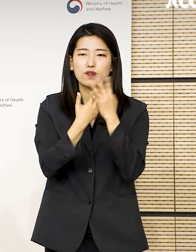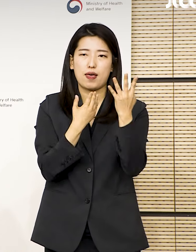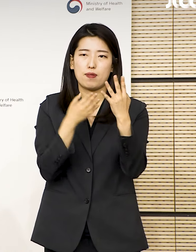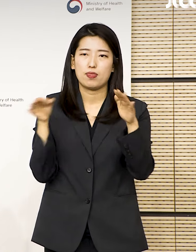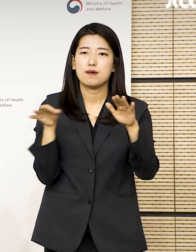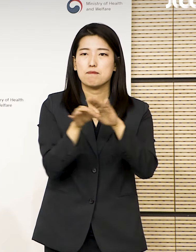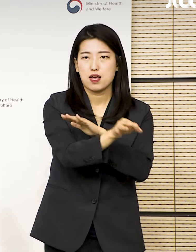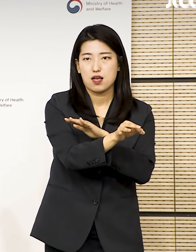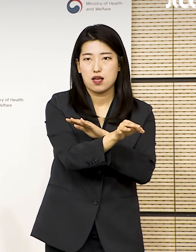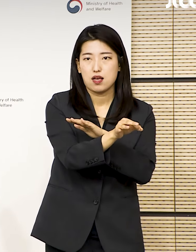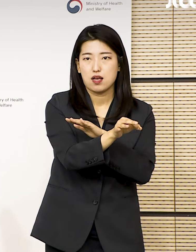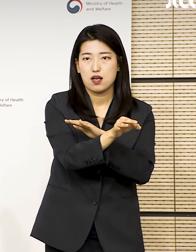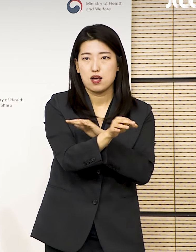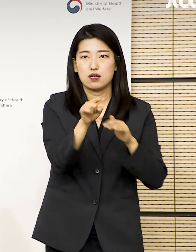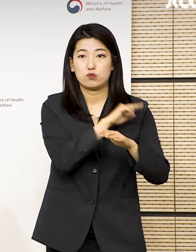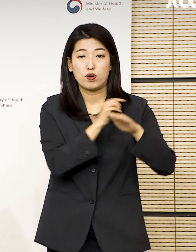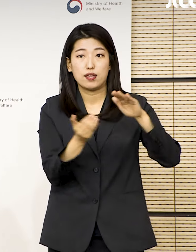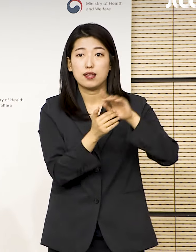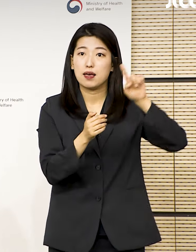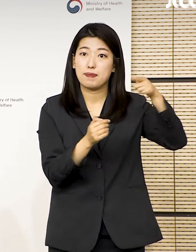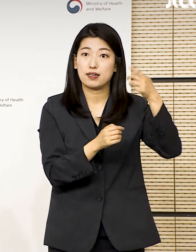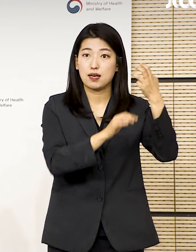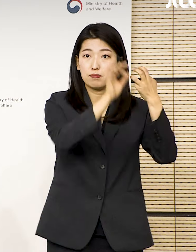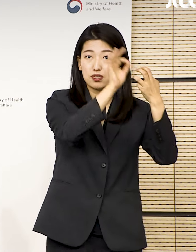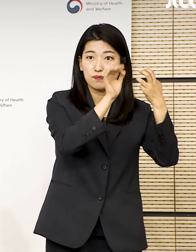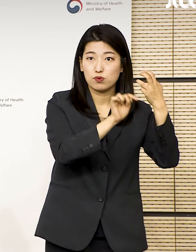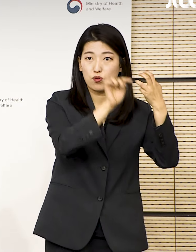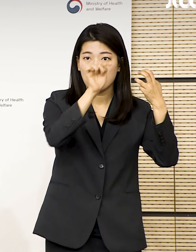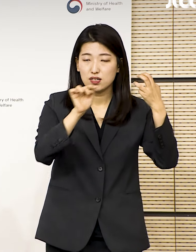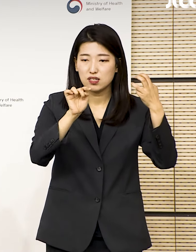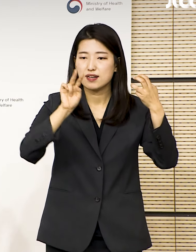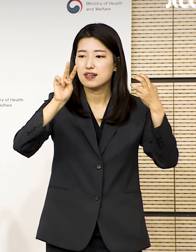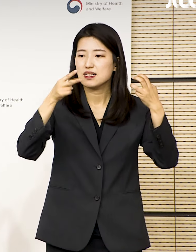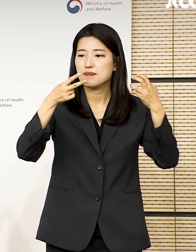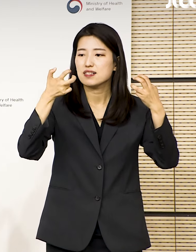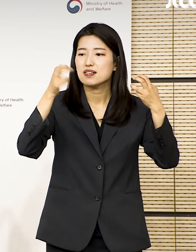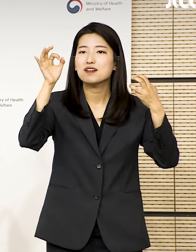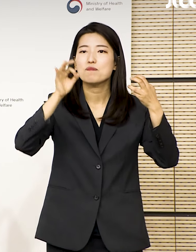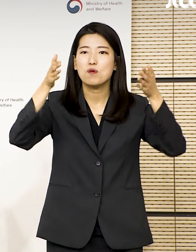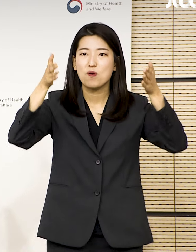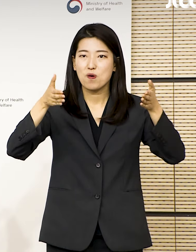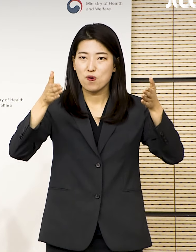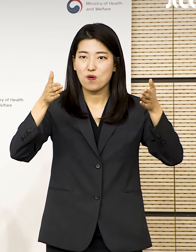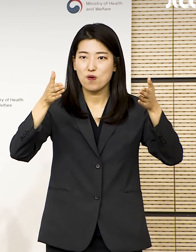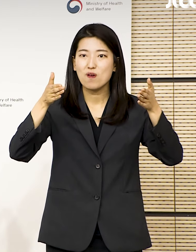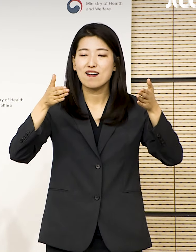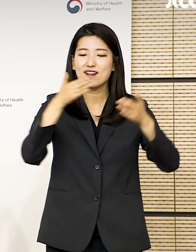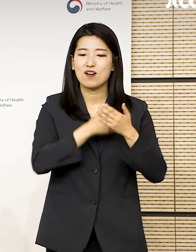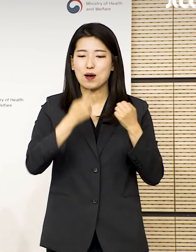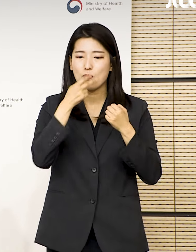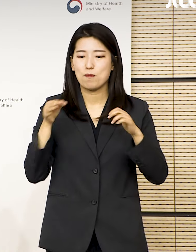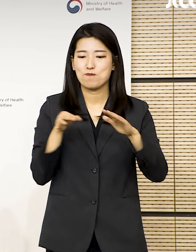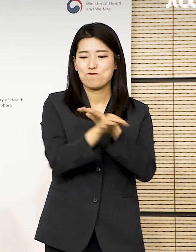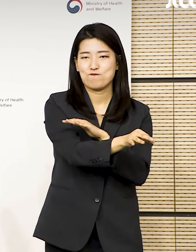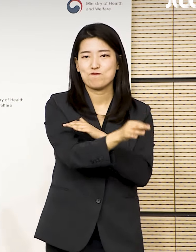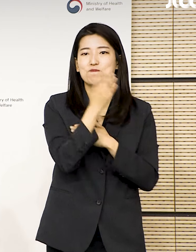최대 130% 최대 270% 아지로 대폭 인상합니다